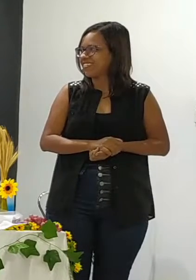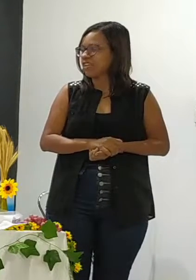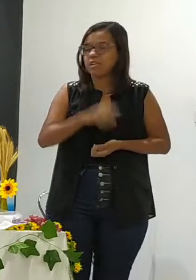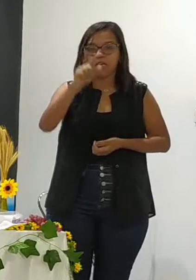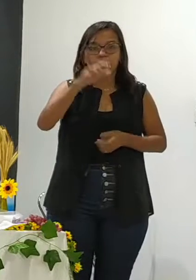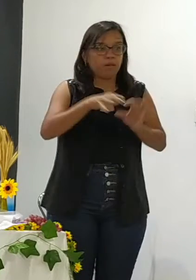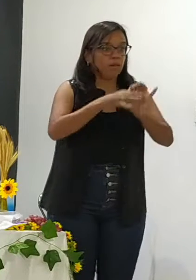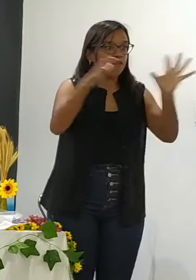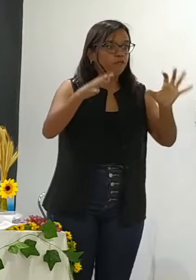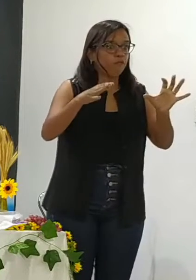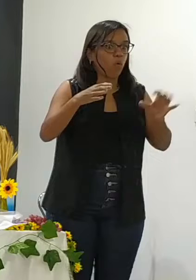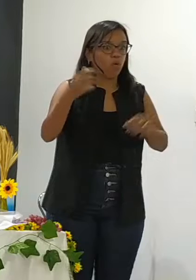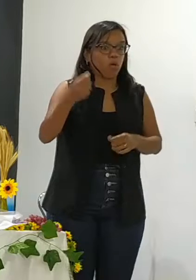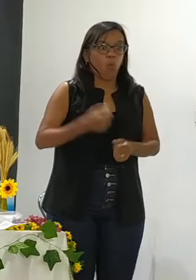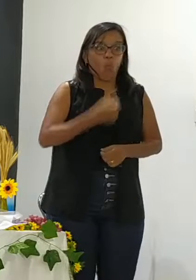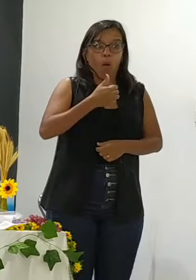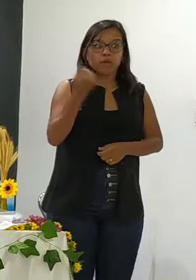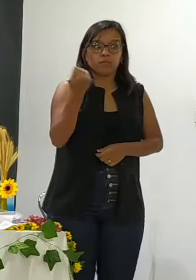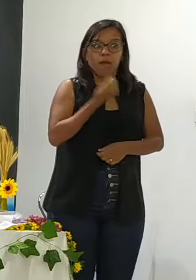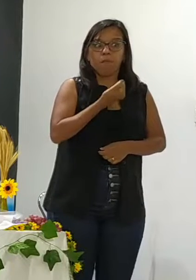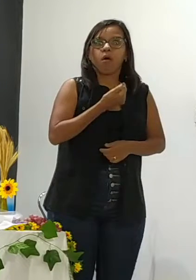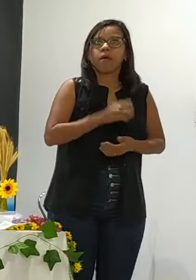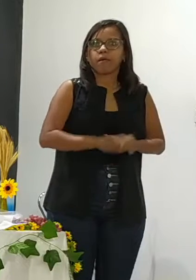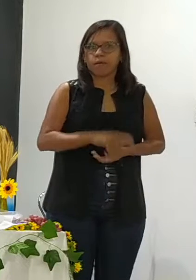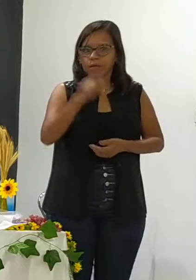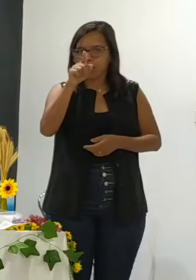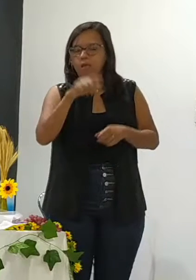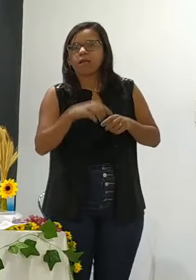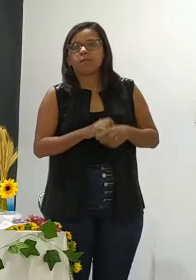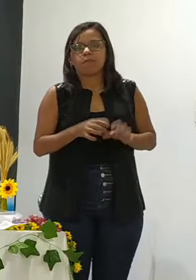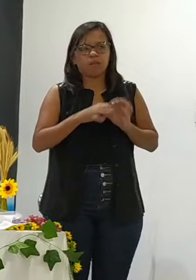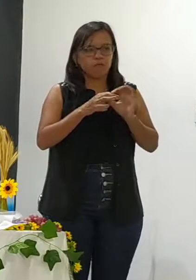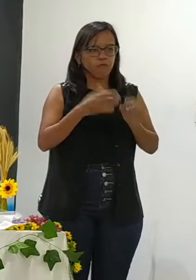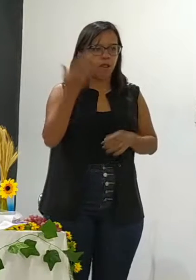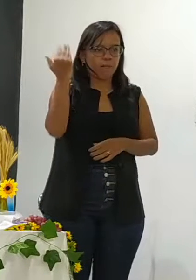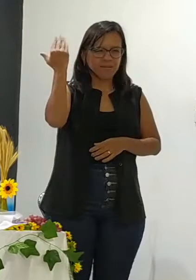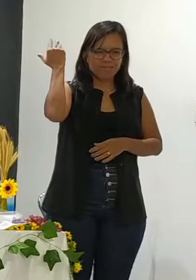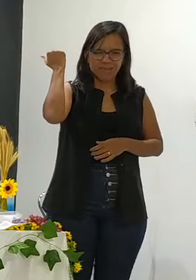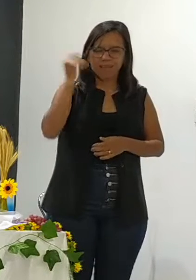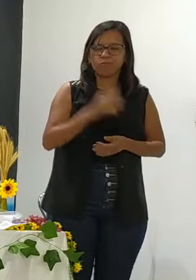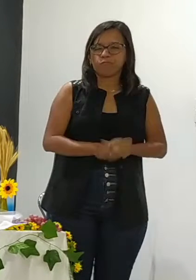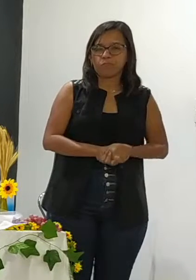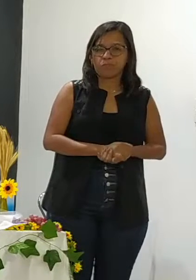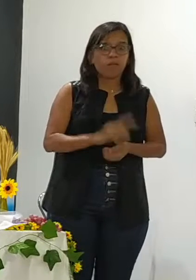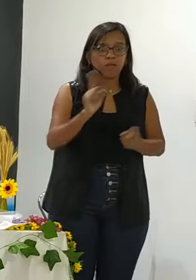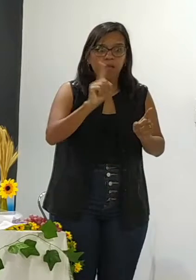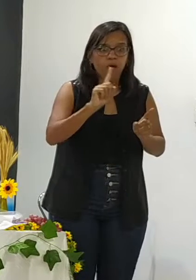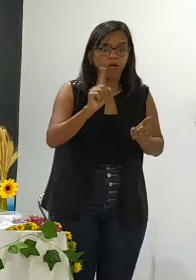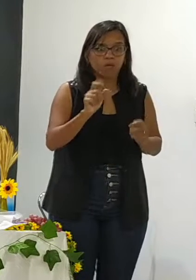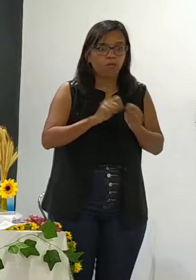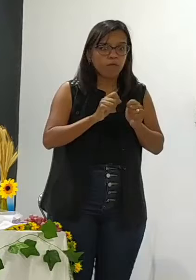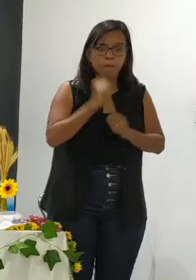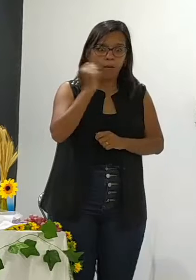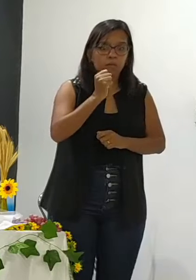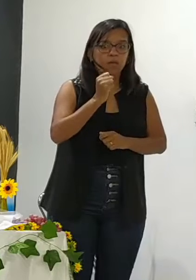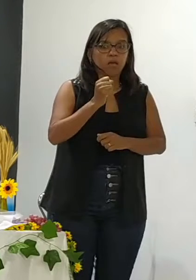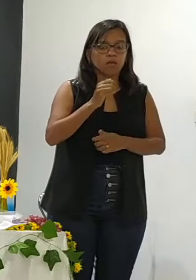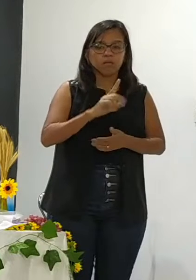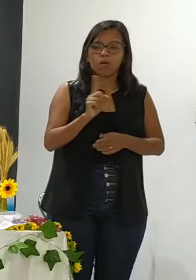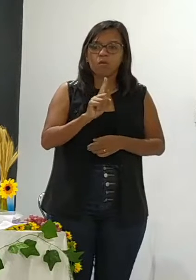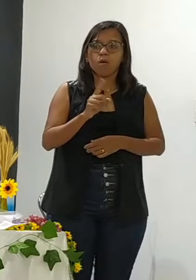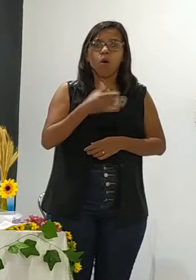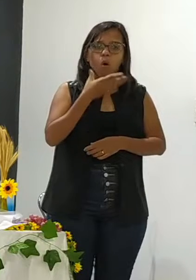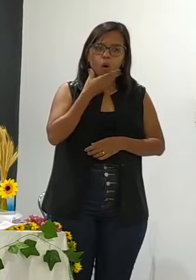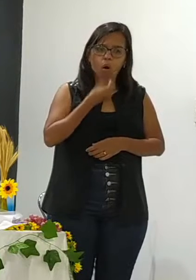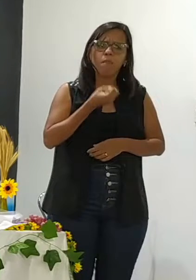O Arthur que me livrou, irmão. O negócio ia ficar meio ruim do meu lado naquele dia, ele era assim. Mas o Arthur chegou e falou, não faça isso não, porque isso aí é